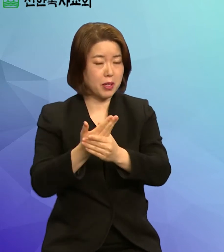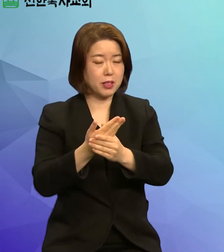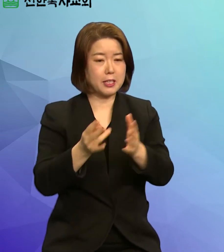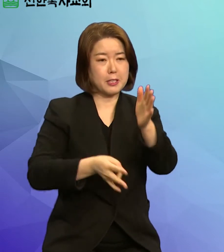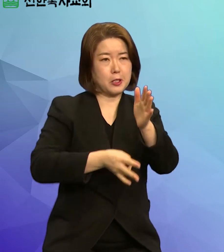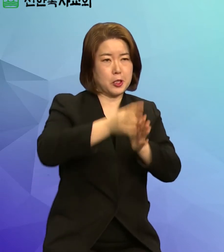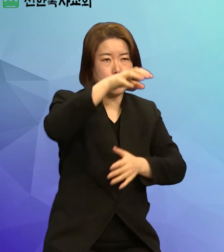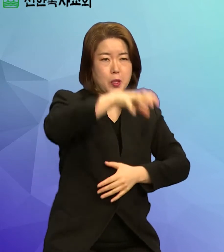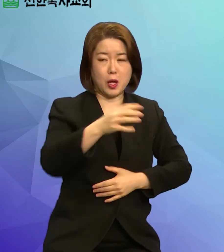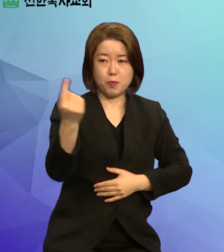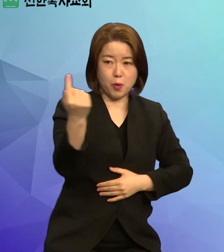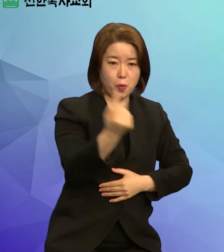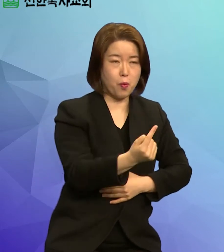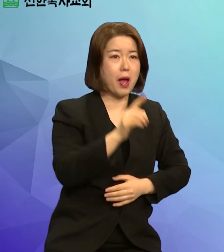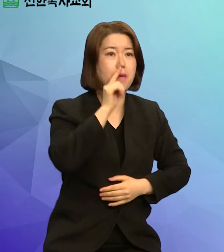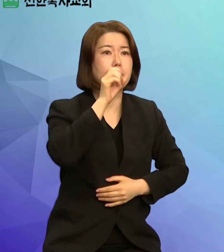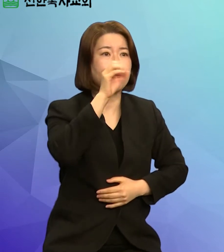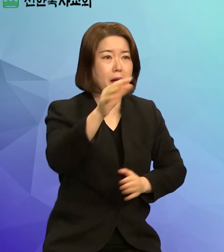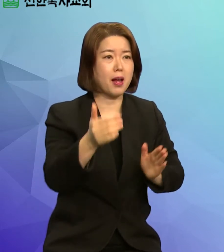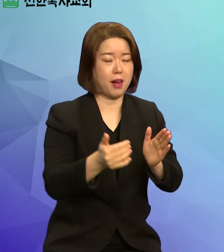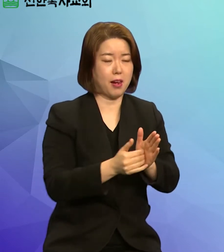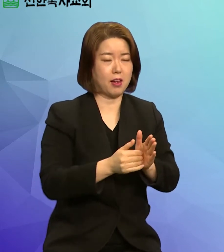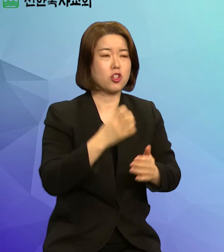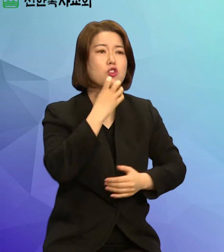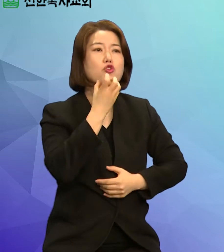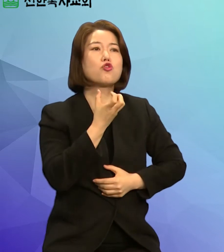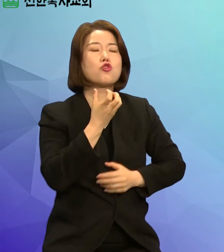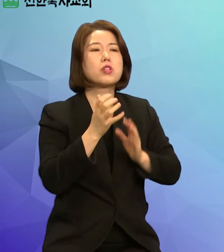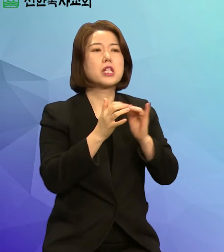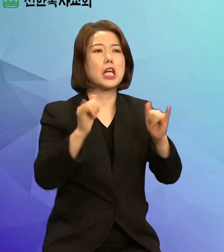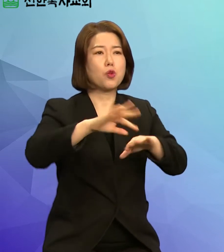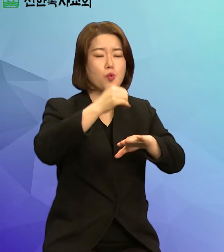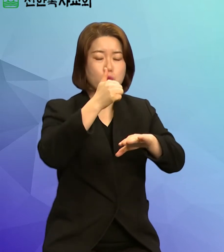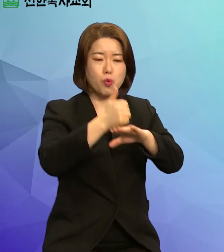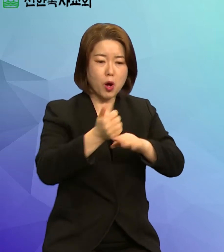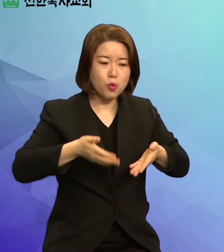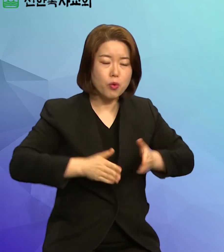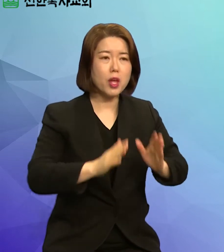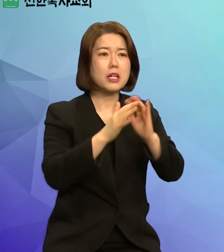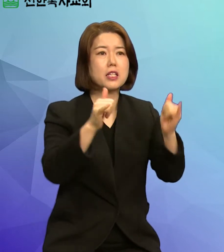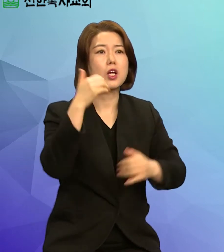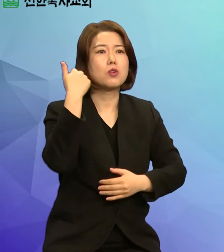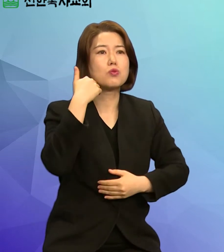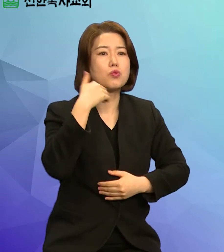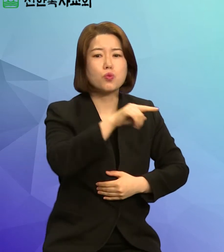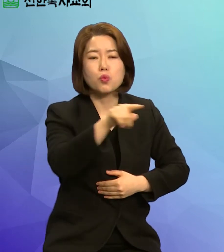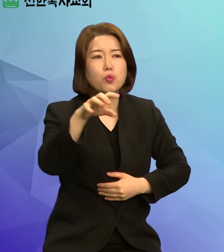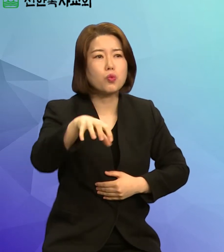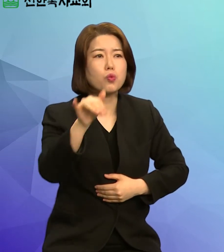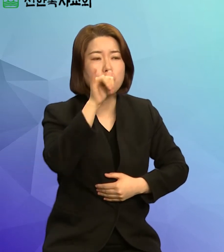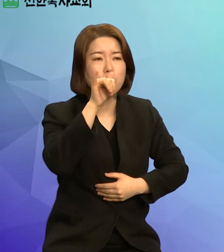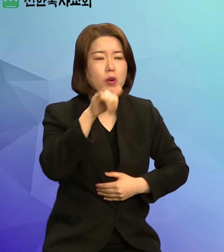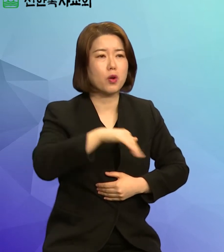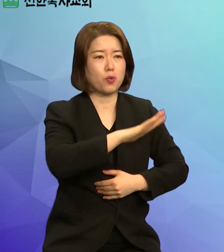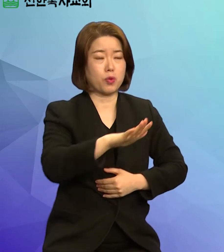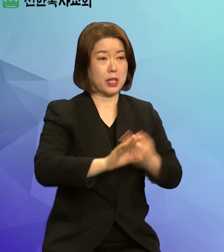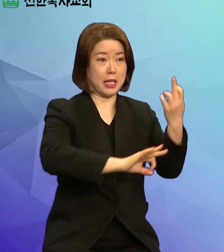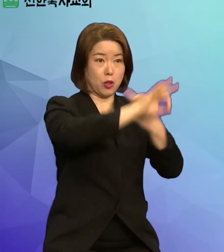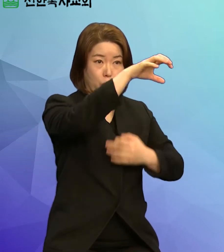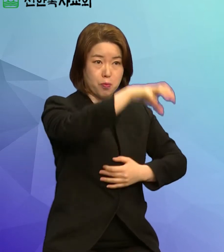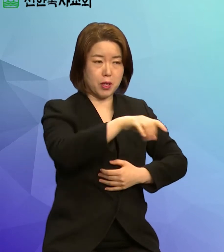말하되 유대인의 왕으로 나시니가 어디 계시냐? 우리가 동방에서 그의 별을